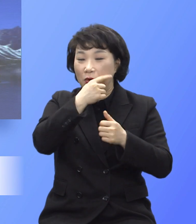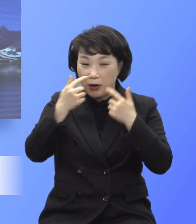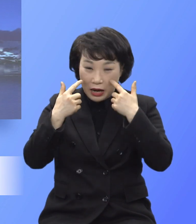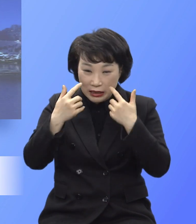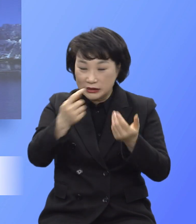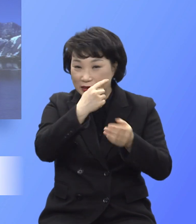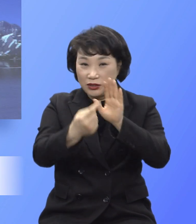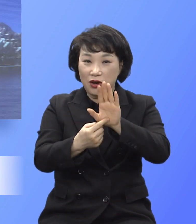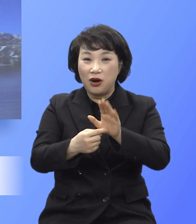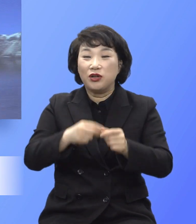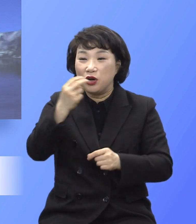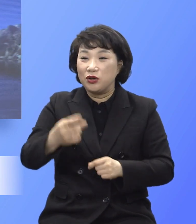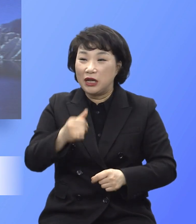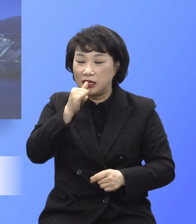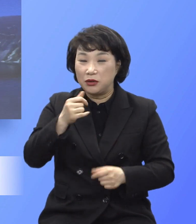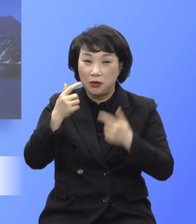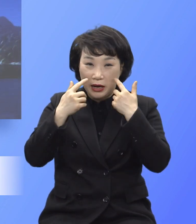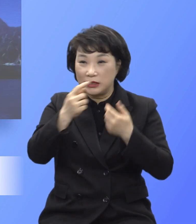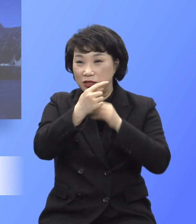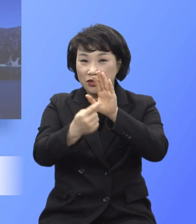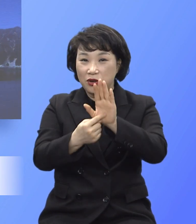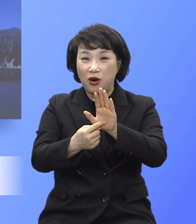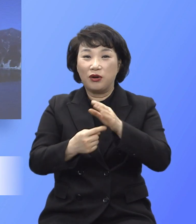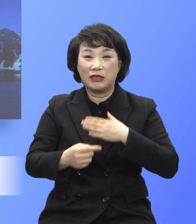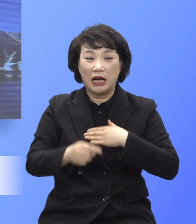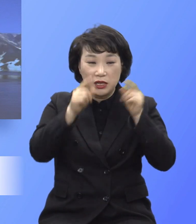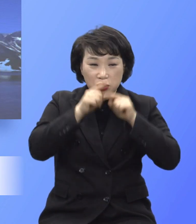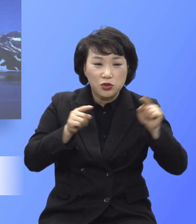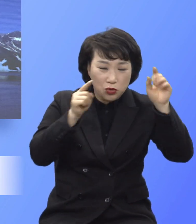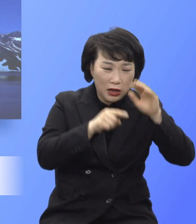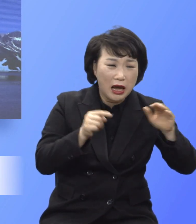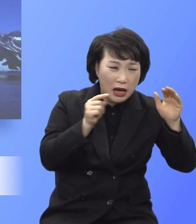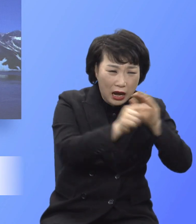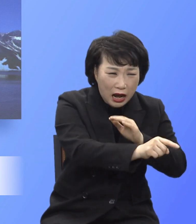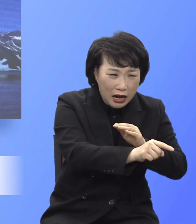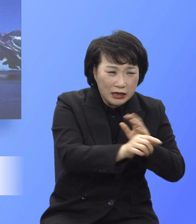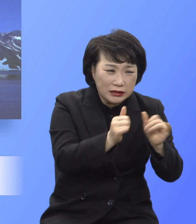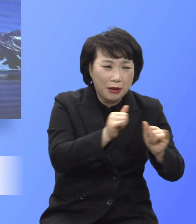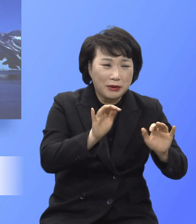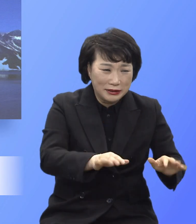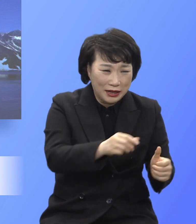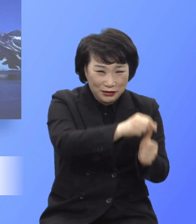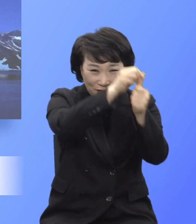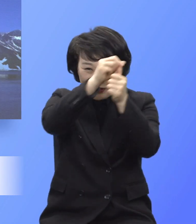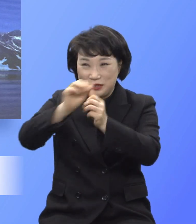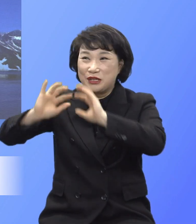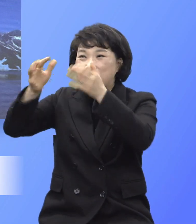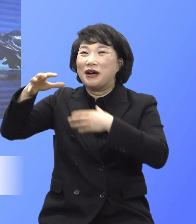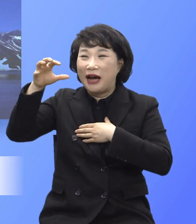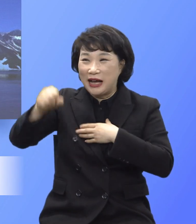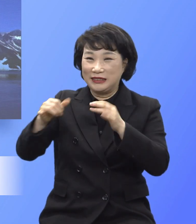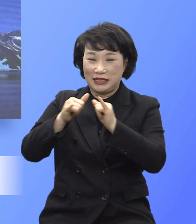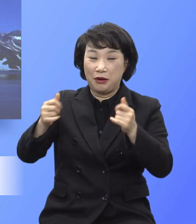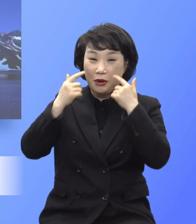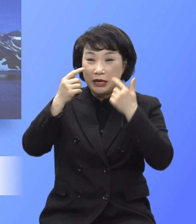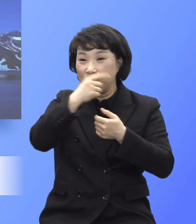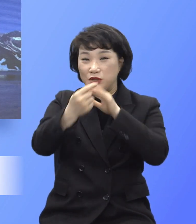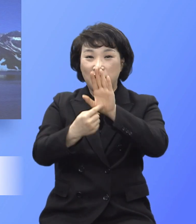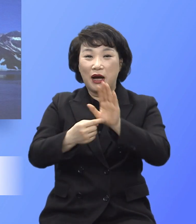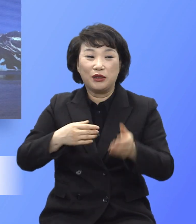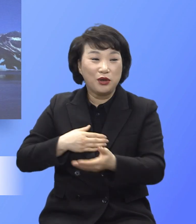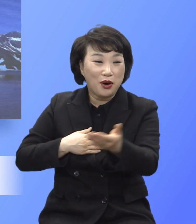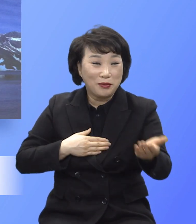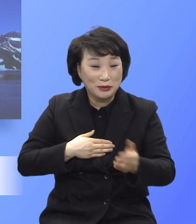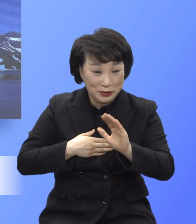영생이 있음을 확증하는 자, 나는 지옥에서 천국을 얻은 자임을 확증하는 자가 되기를